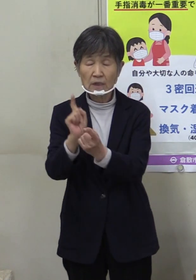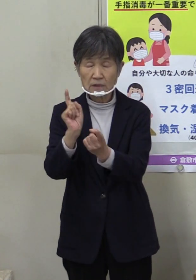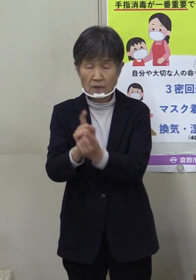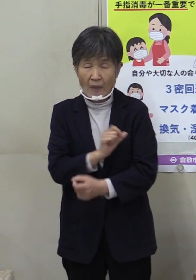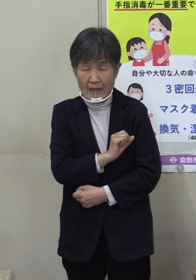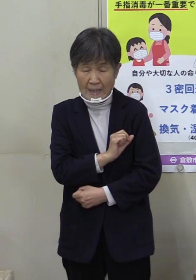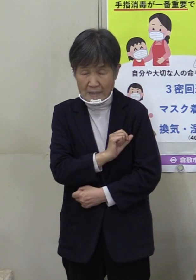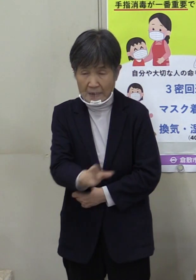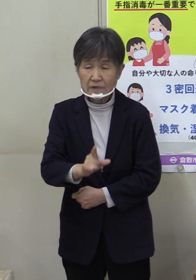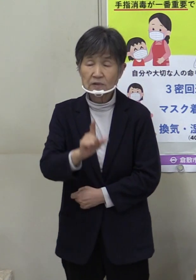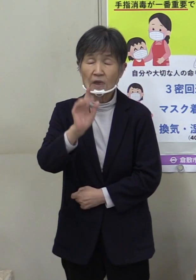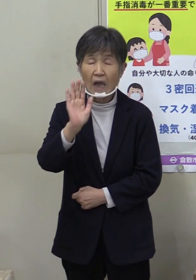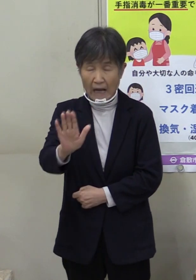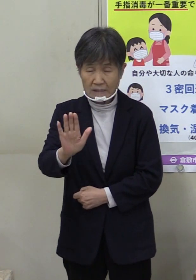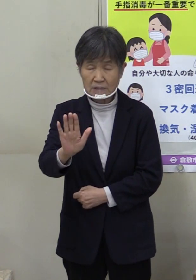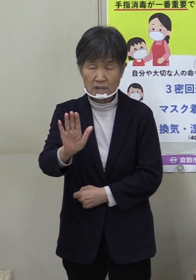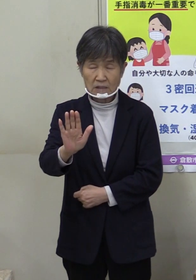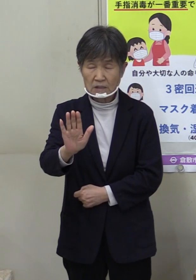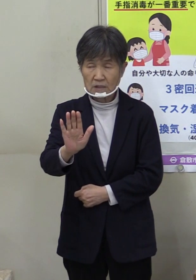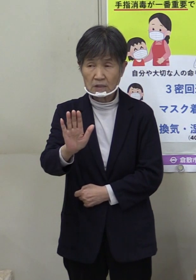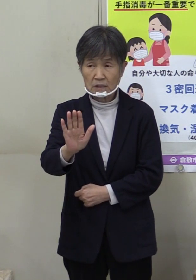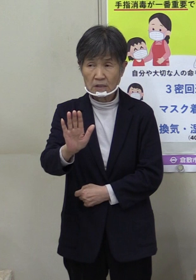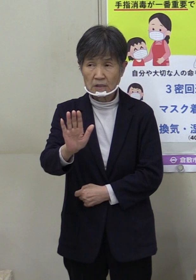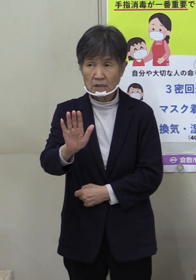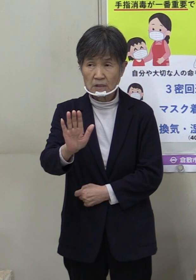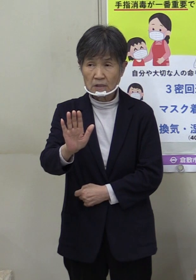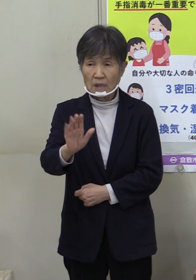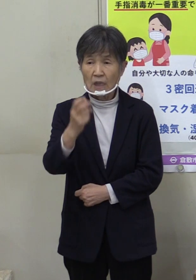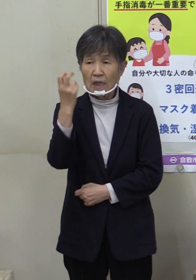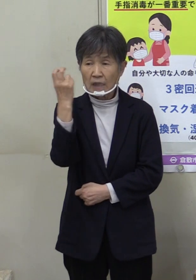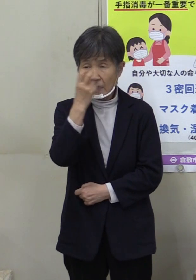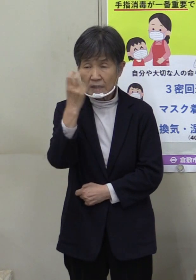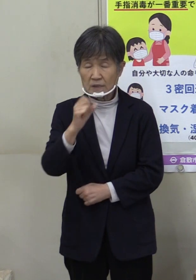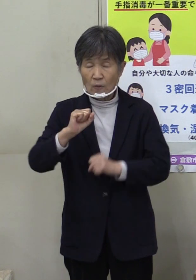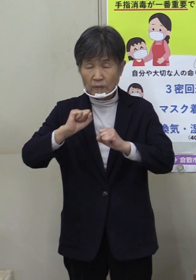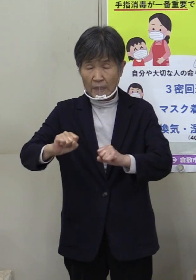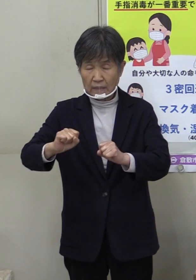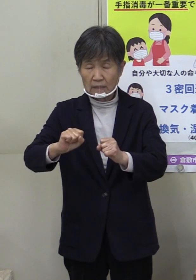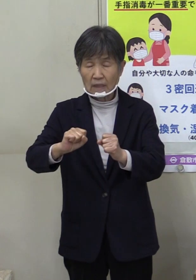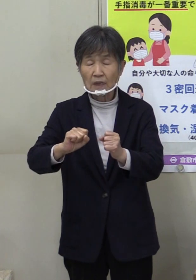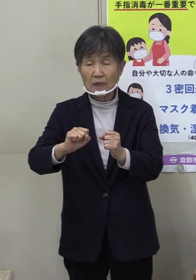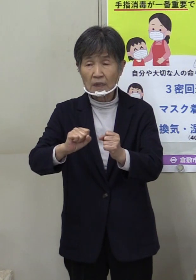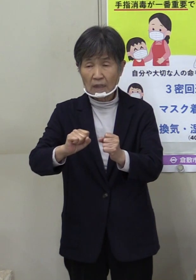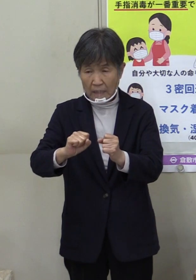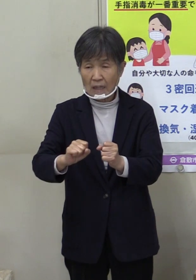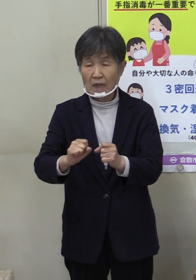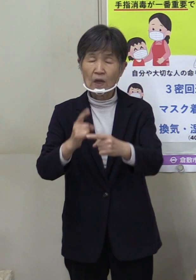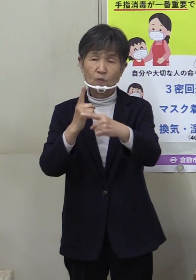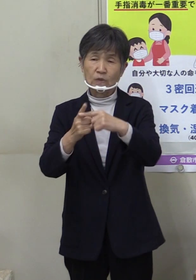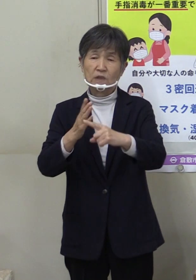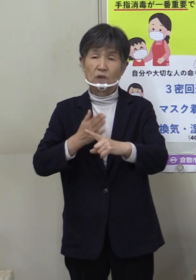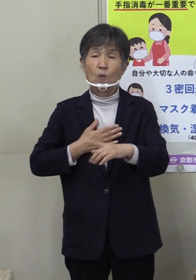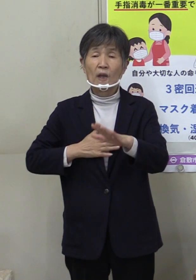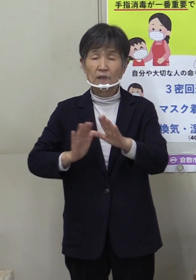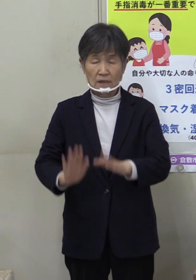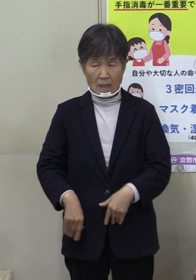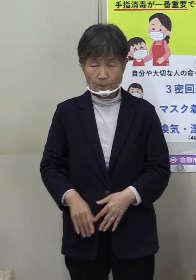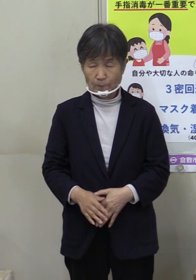発熱などの症状があり、検査を実施したところ陽性が判明いたしました。